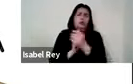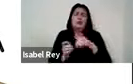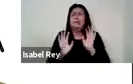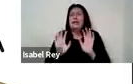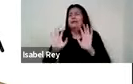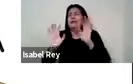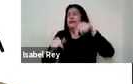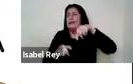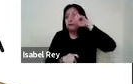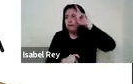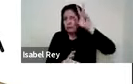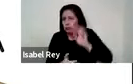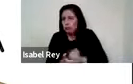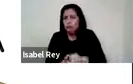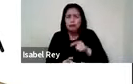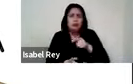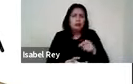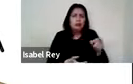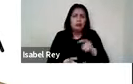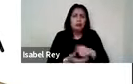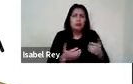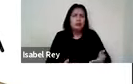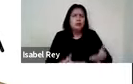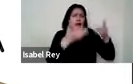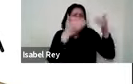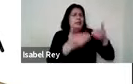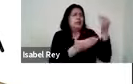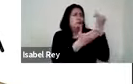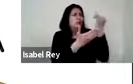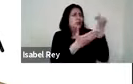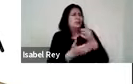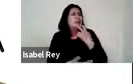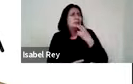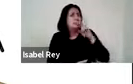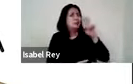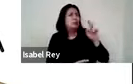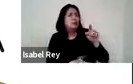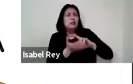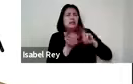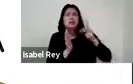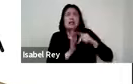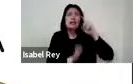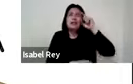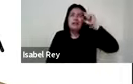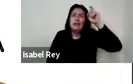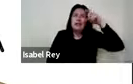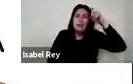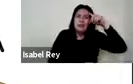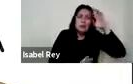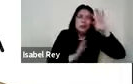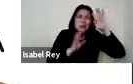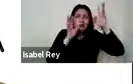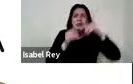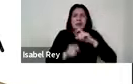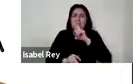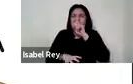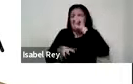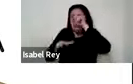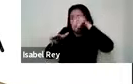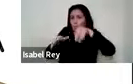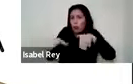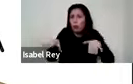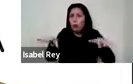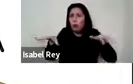territorio, en sus paredes dibujaban a la serpiente como sinónimo de sabiduría y creatividad, y el cóndor